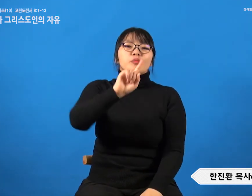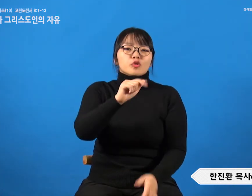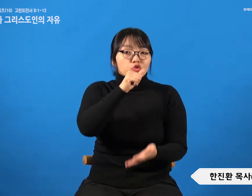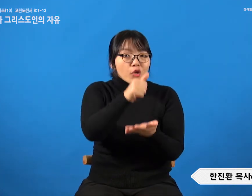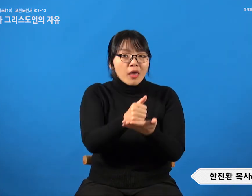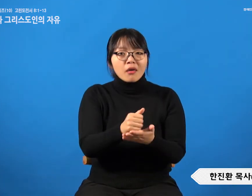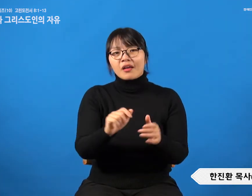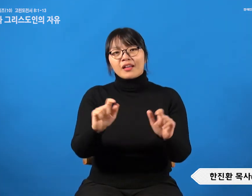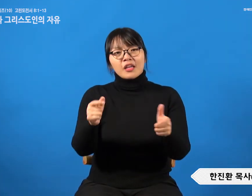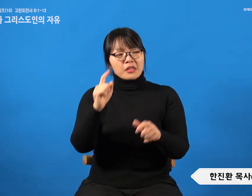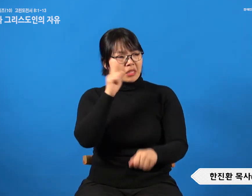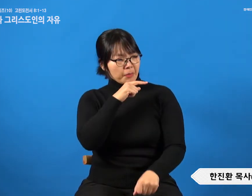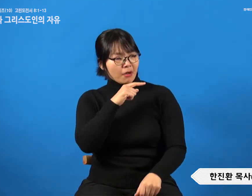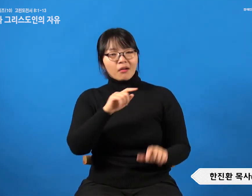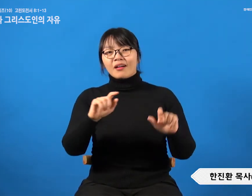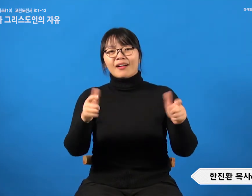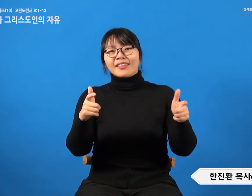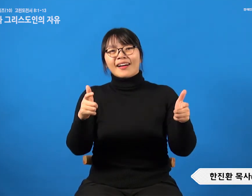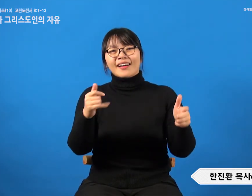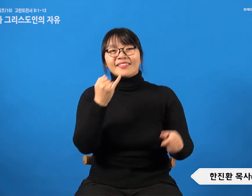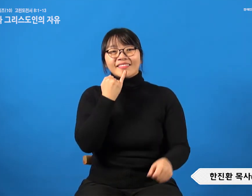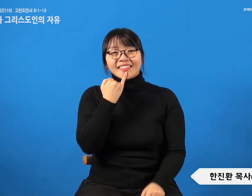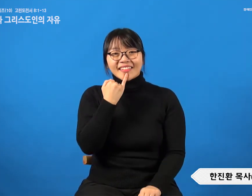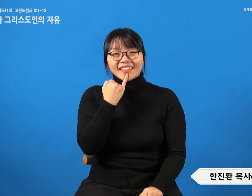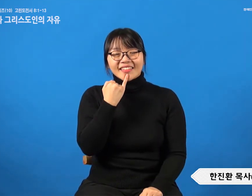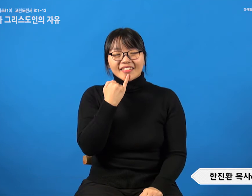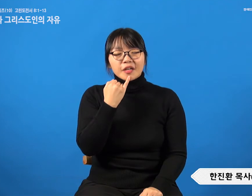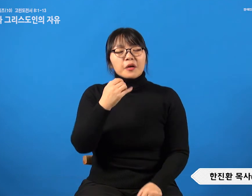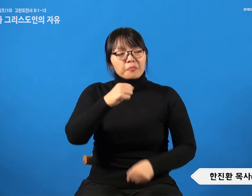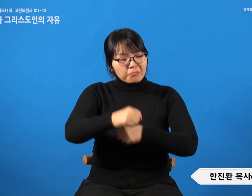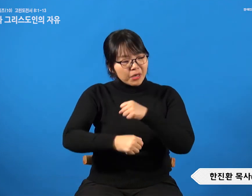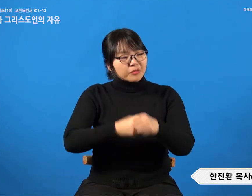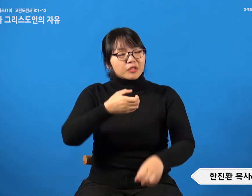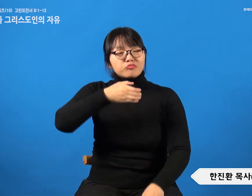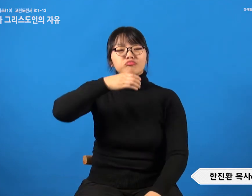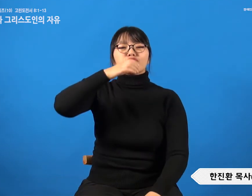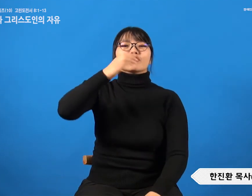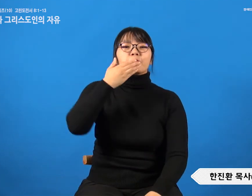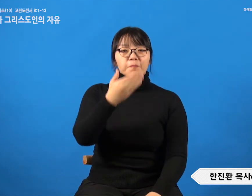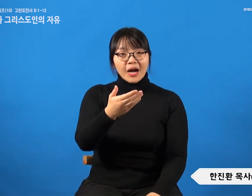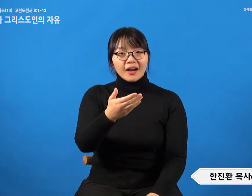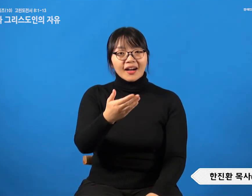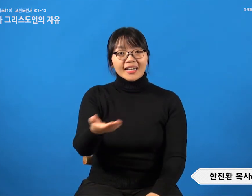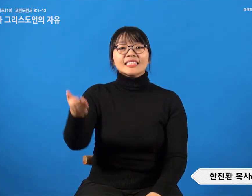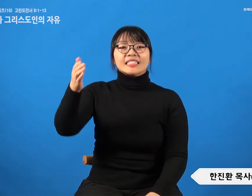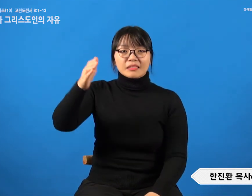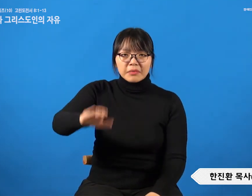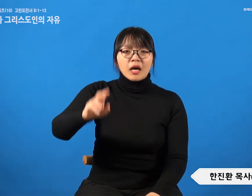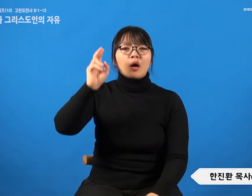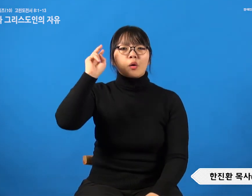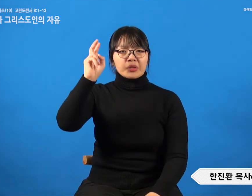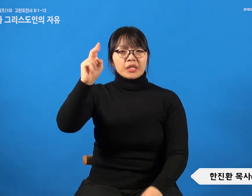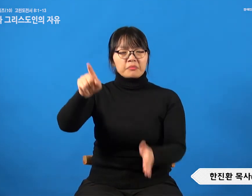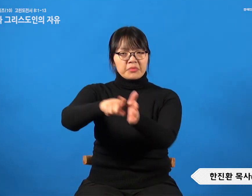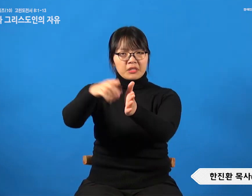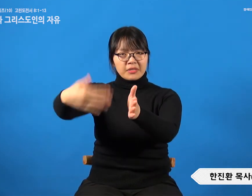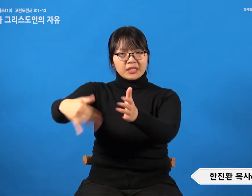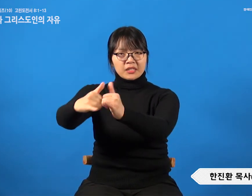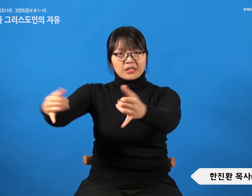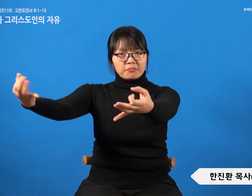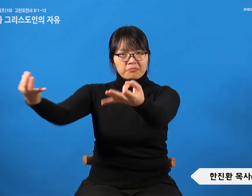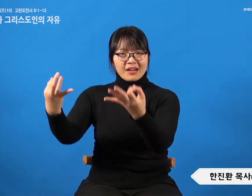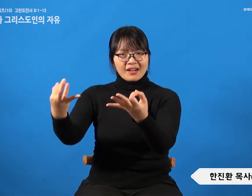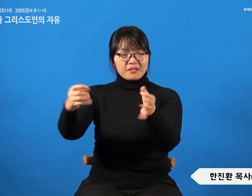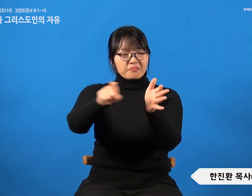죄도 아니고 나쁜 짓도 아니고 아무것도 아니지요. 얼마든지 마실 수 있지만 그러나 불신자들이 지켜보고